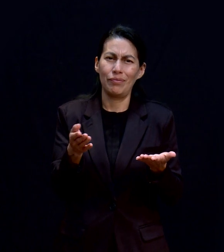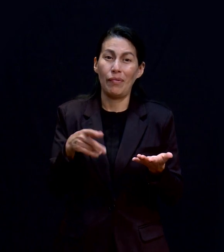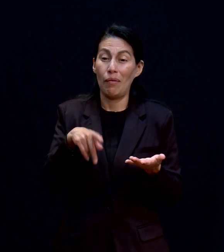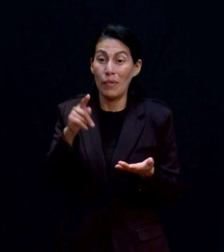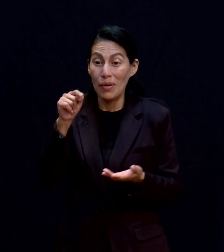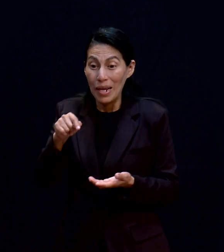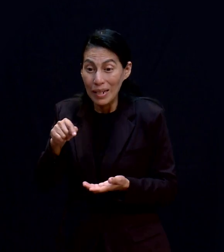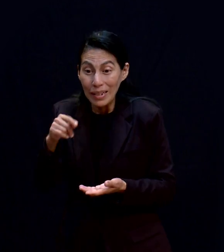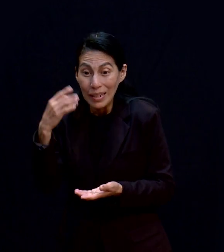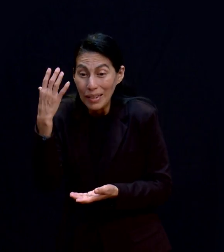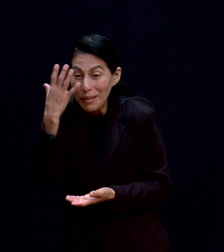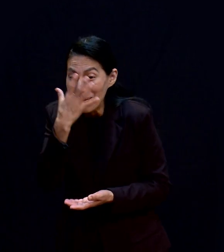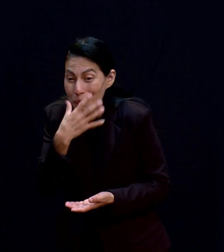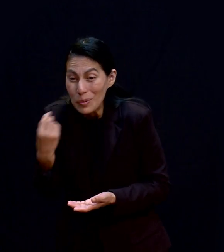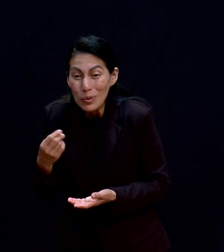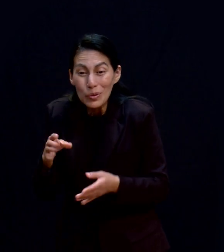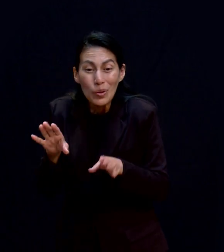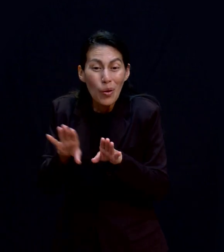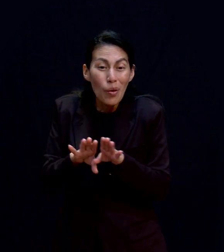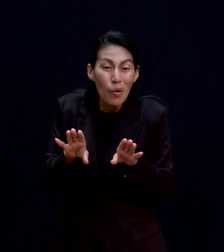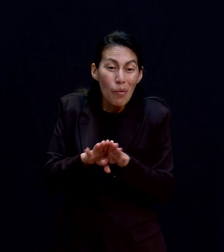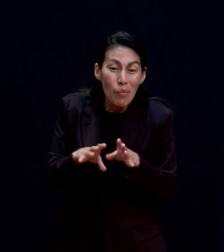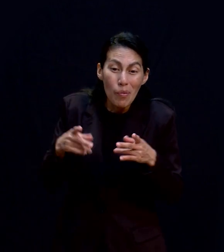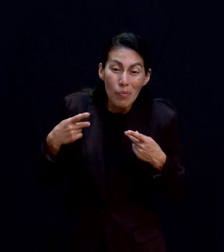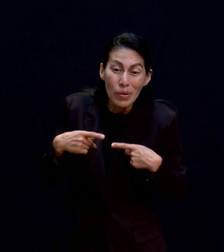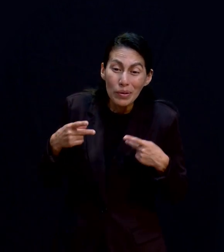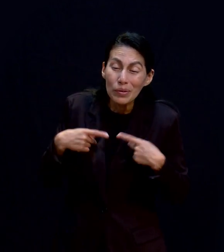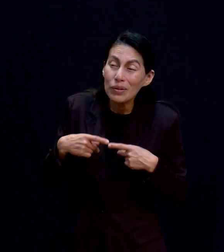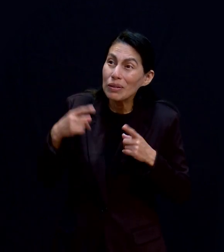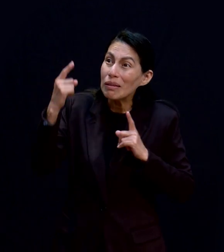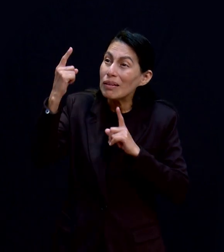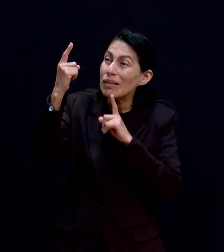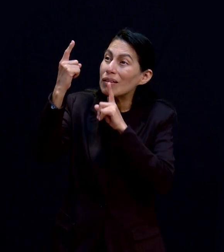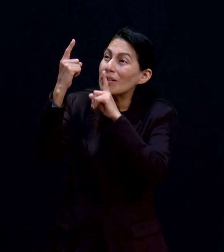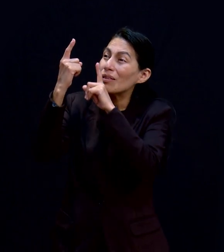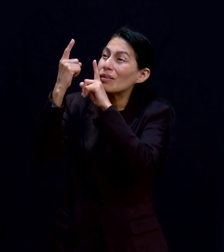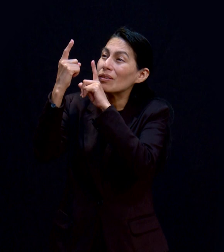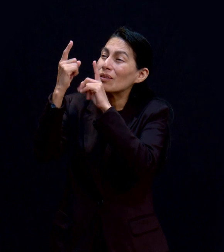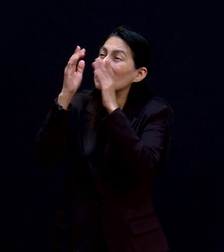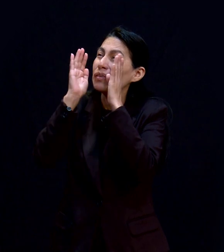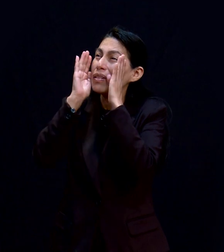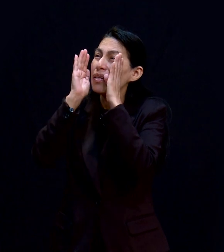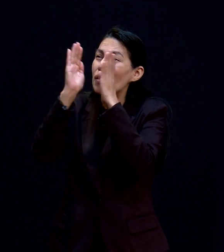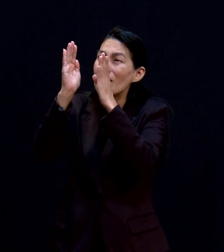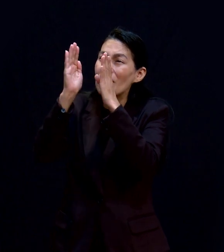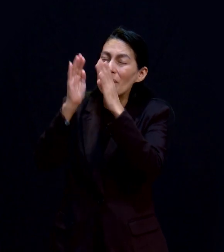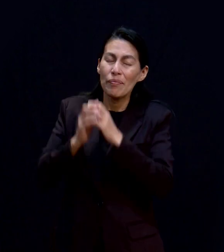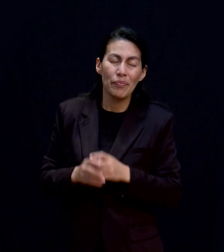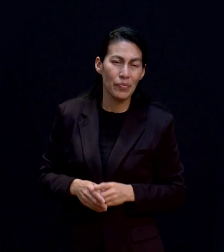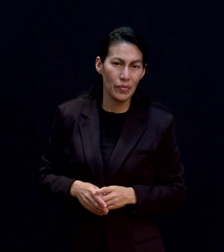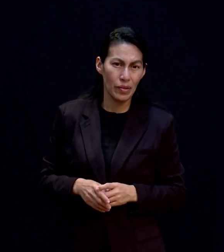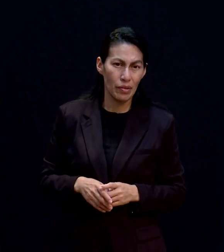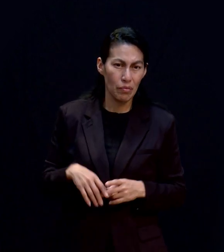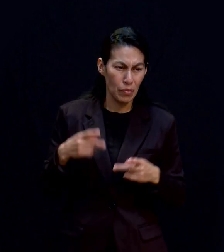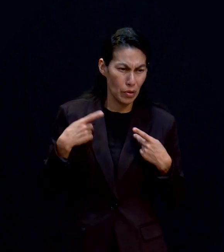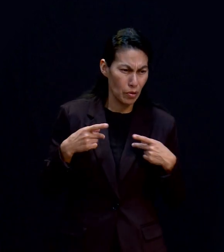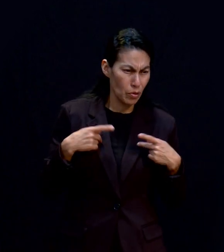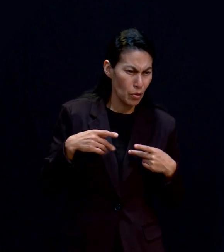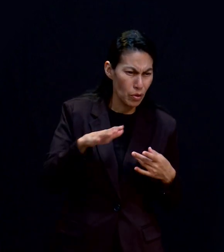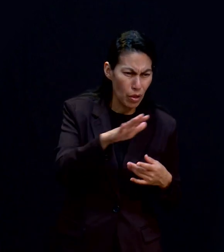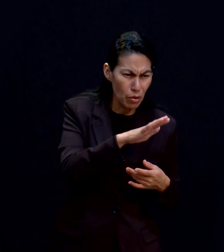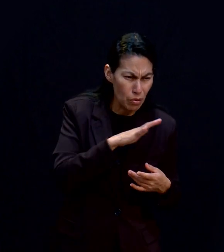también radica la belleza del ambiente que cuando está cerca de dios pues realmente no